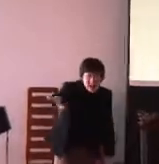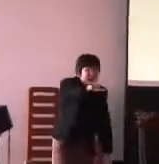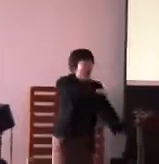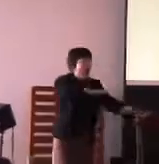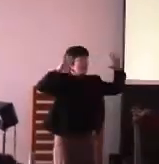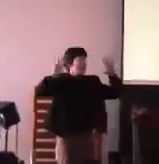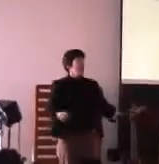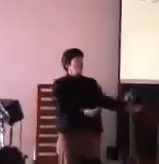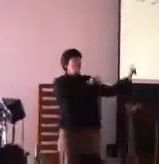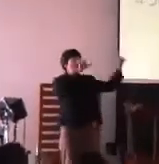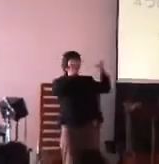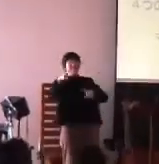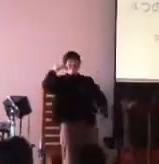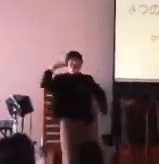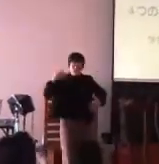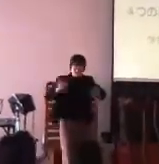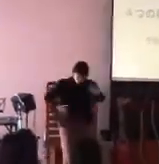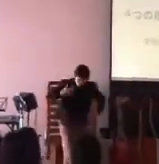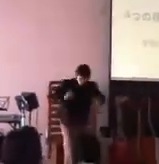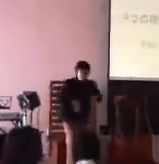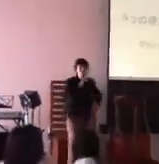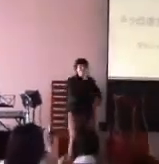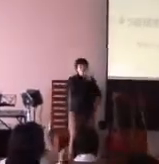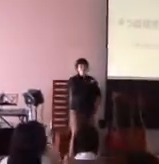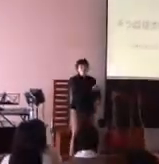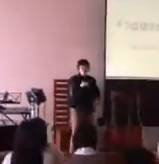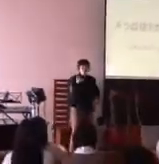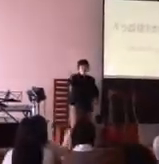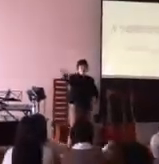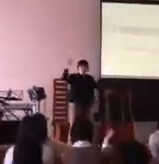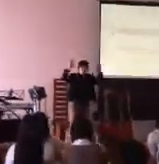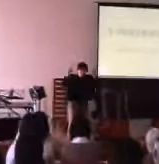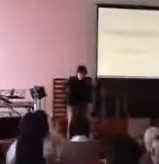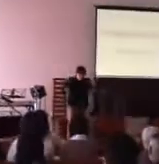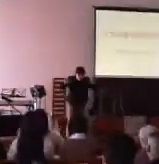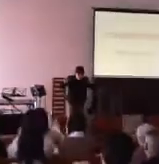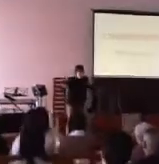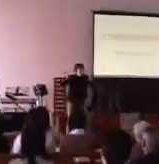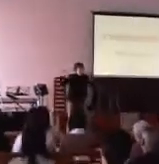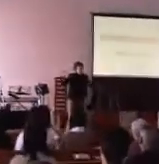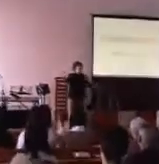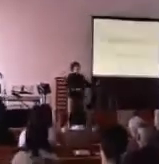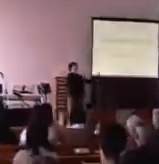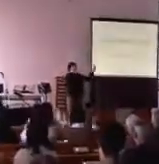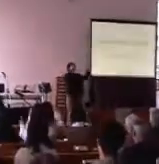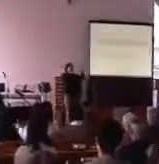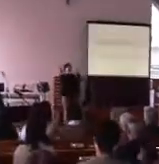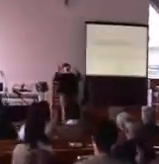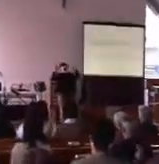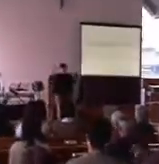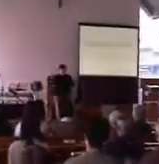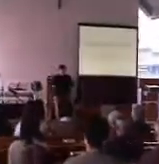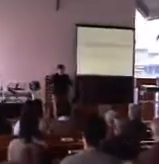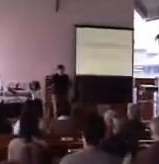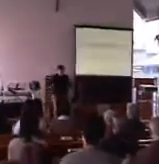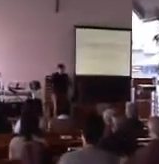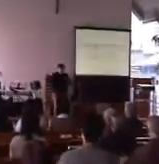らはこの日を喜ぼう、この日は、この日